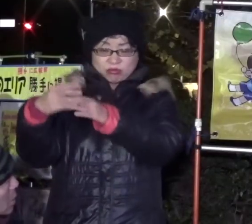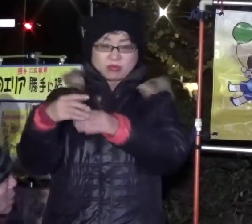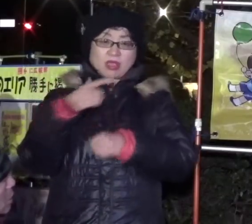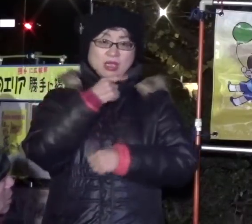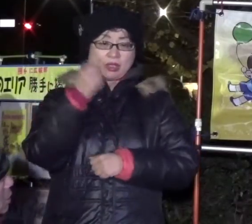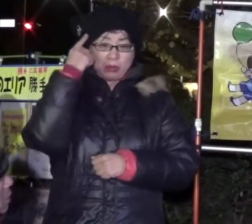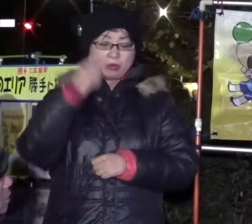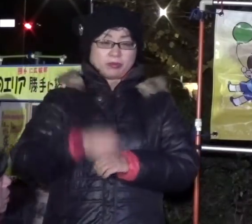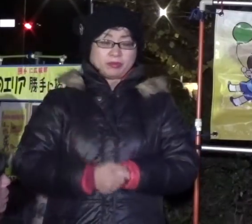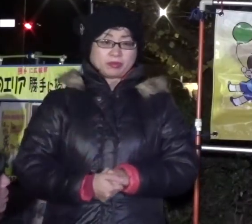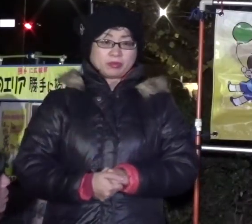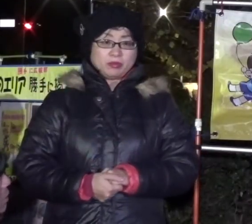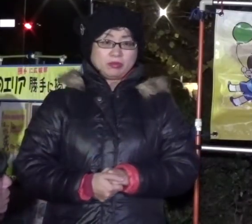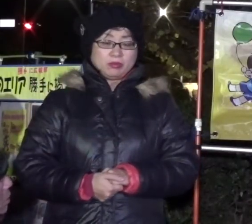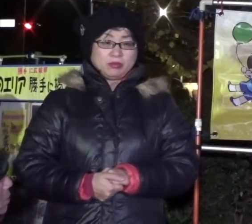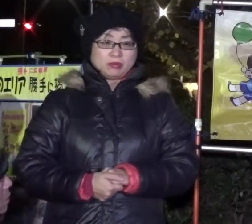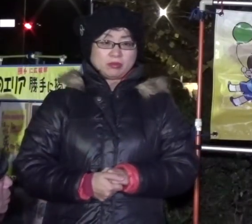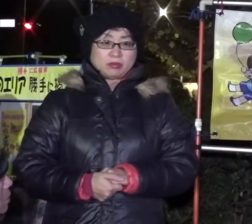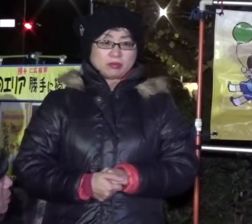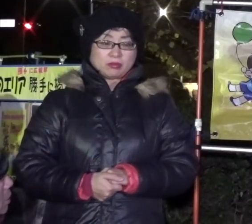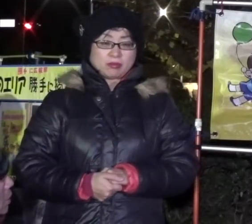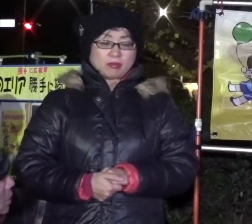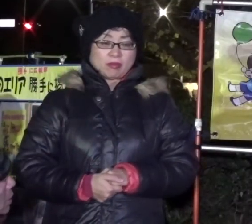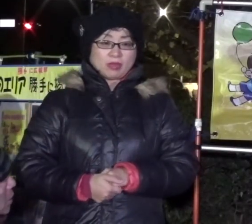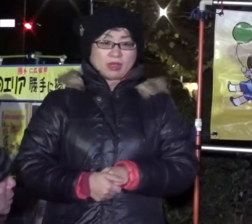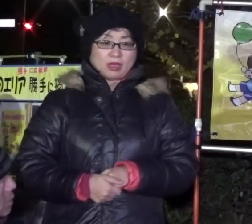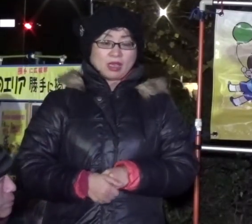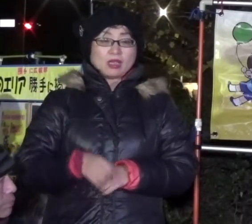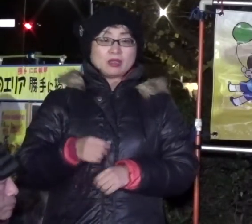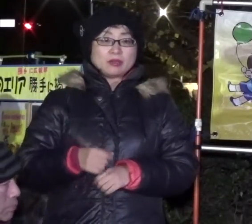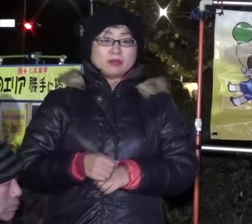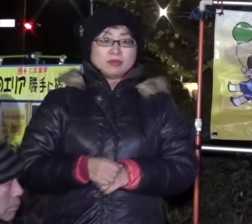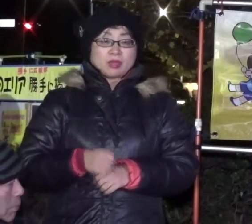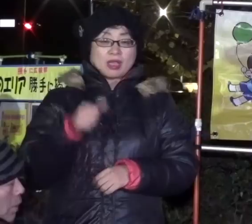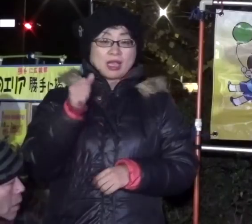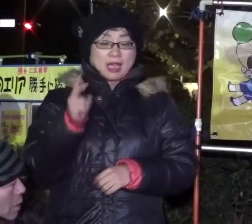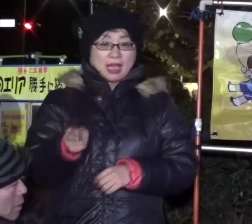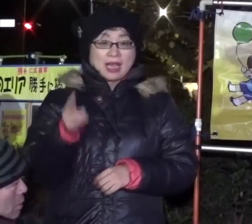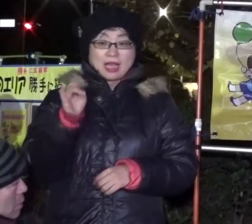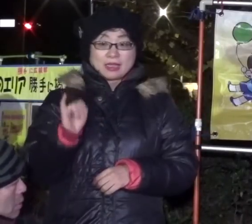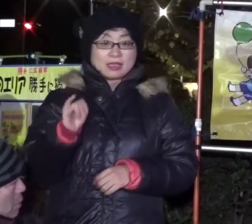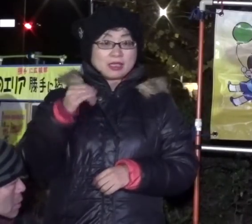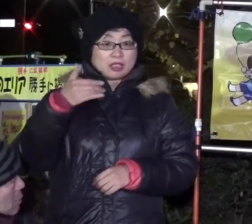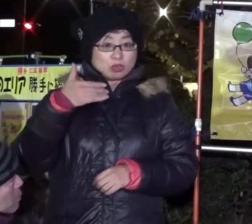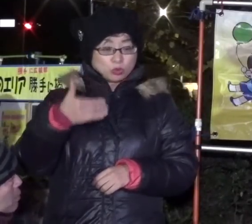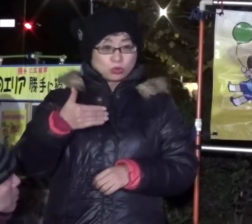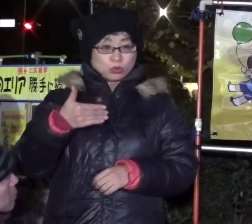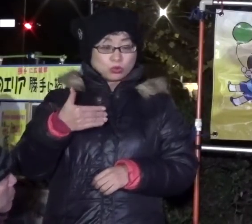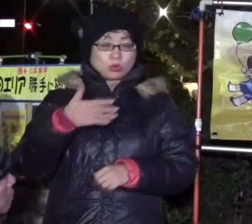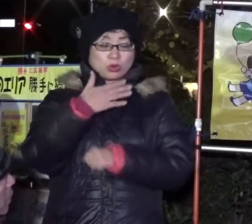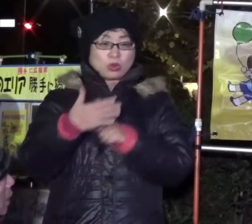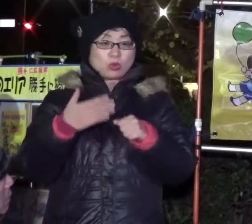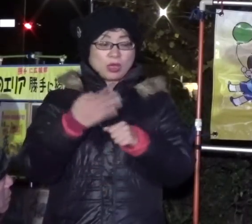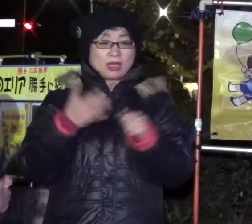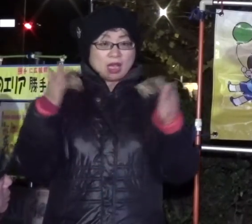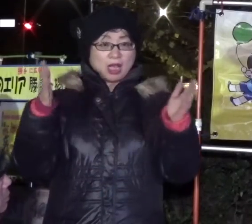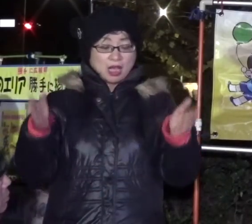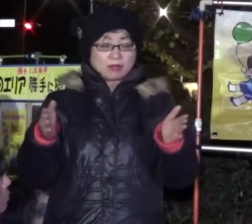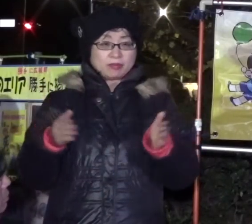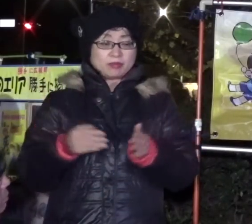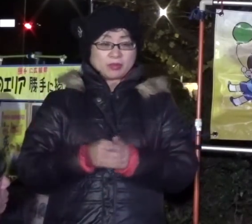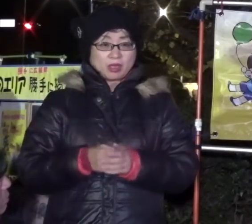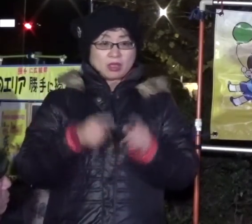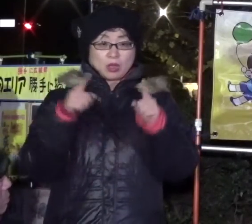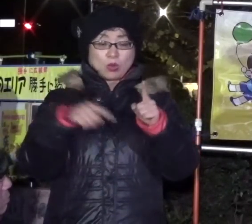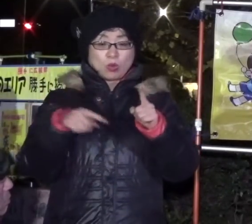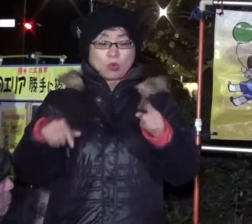ことは、梅雨空に救助を守れの女性でも、これが4年の時間をかけてようやく公民